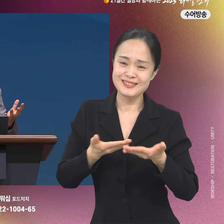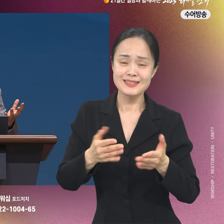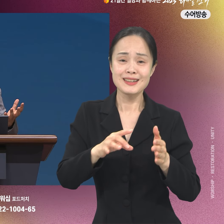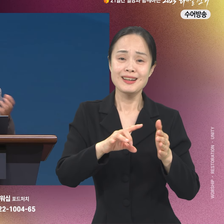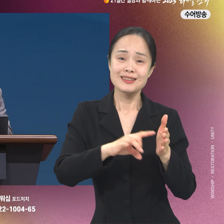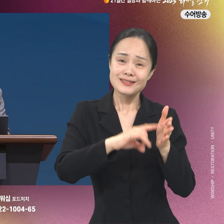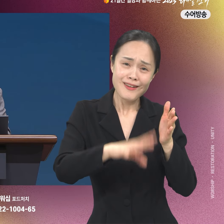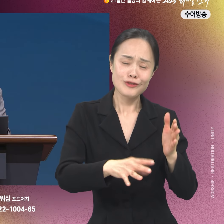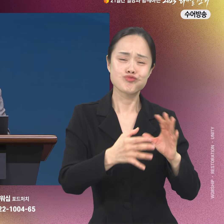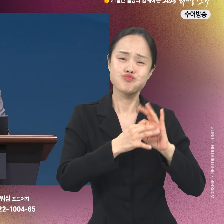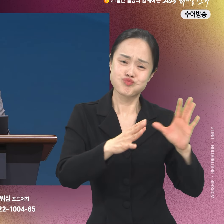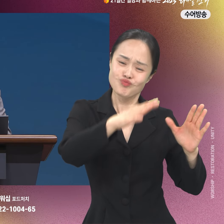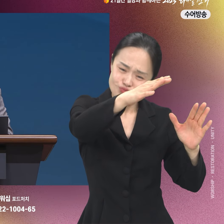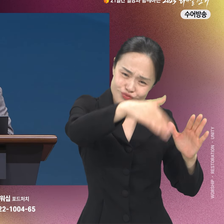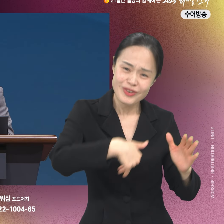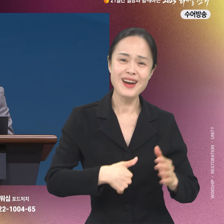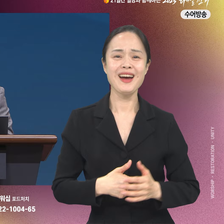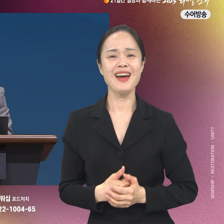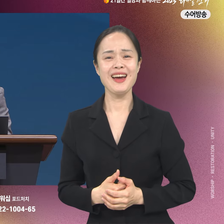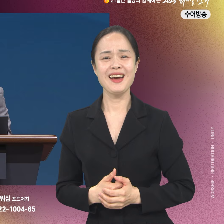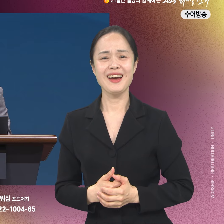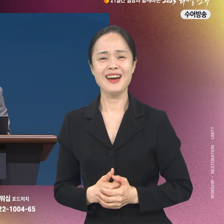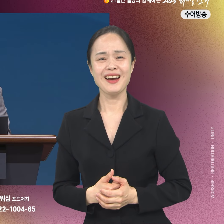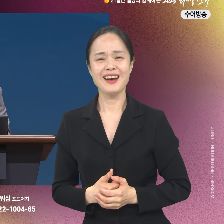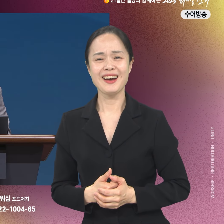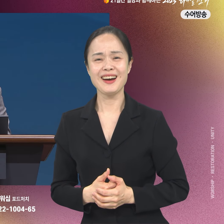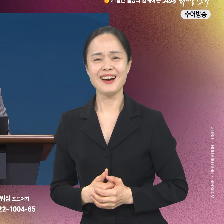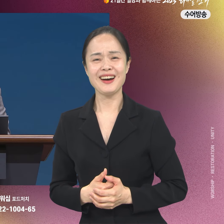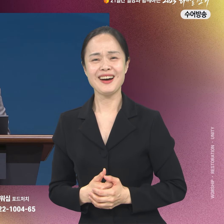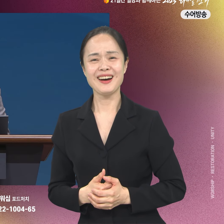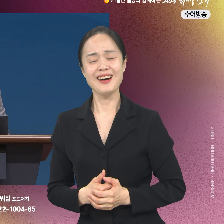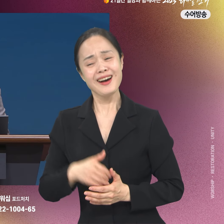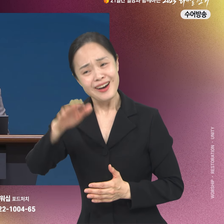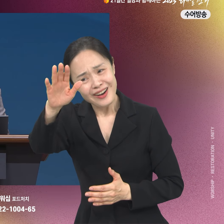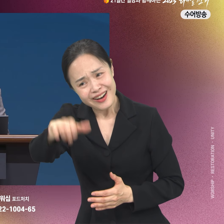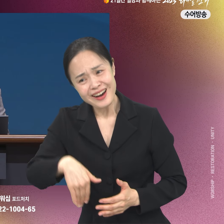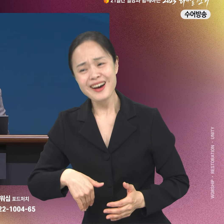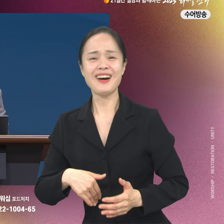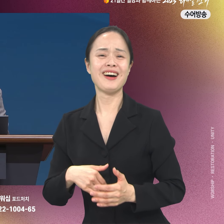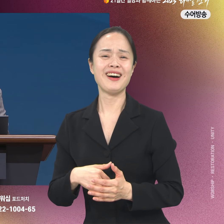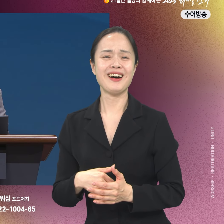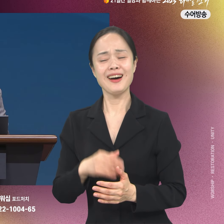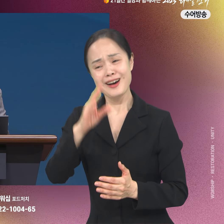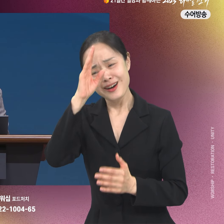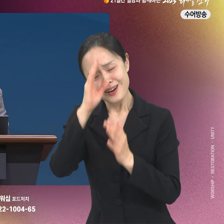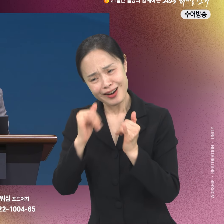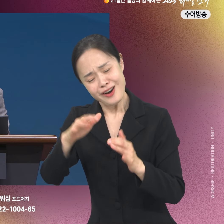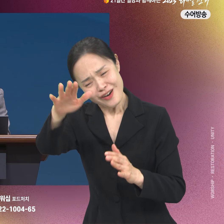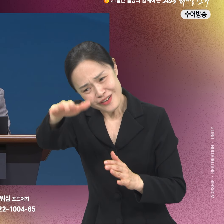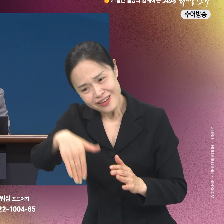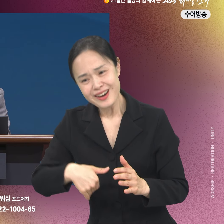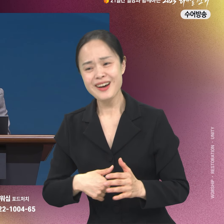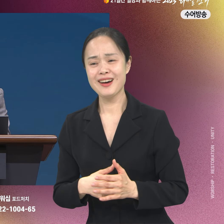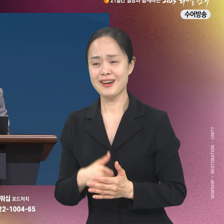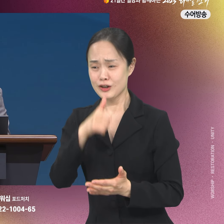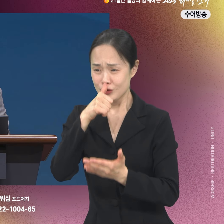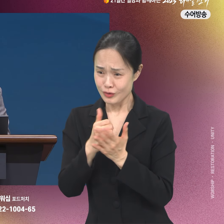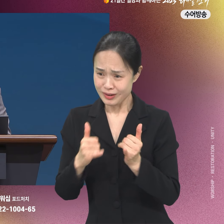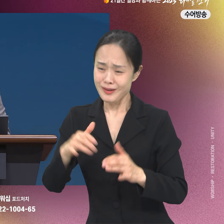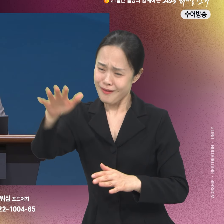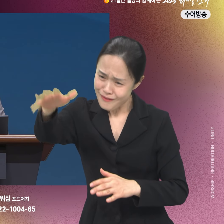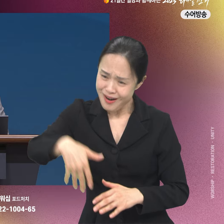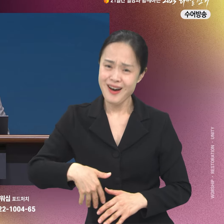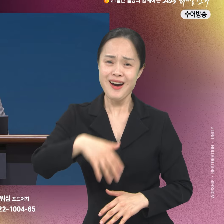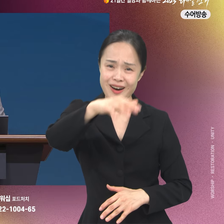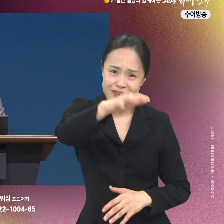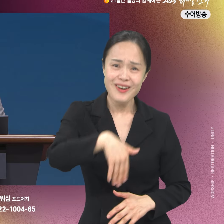그분들이 주님이 품으셨던 분들이잖아요. 네, 우리가 죄인이라고 손가락질하고 가까이